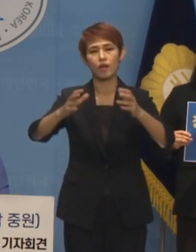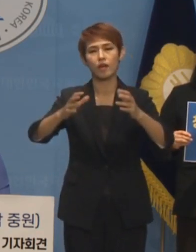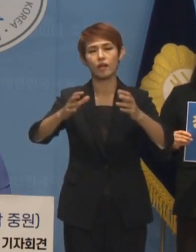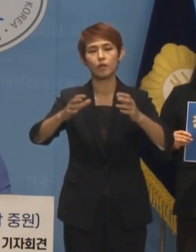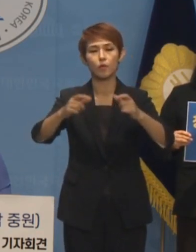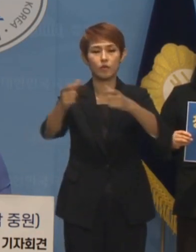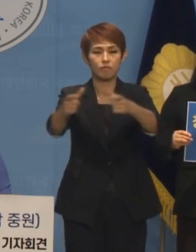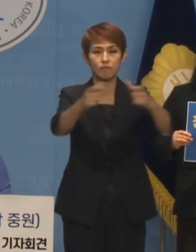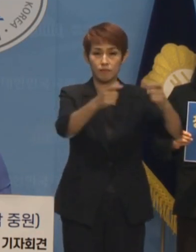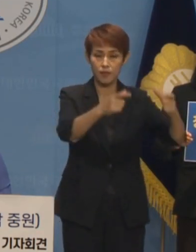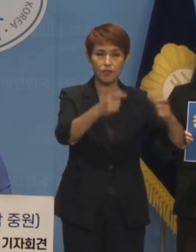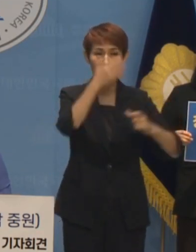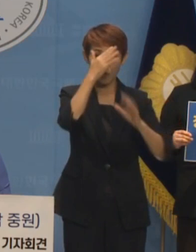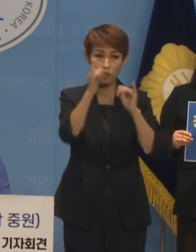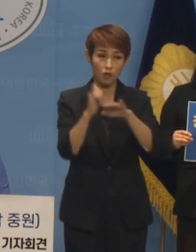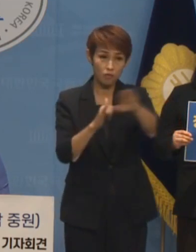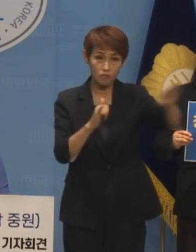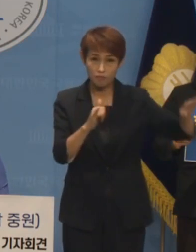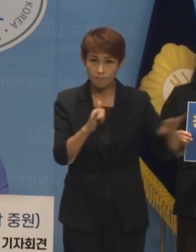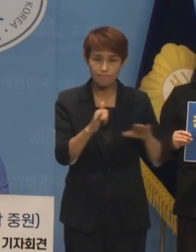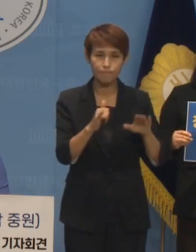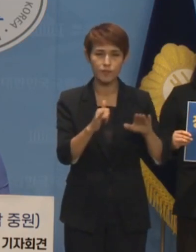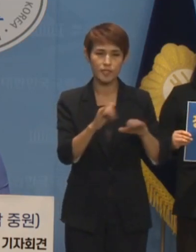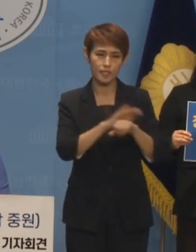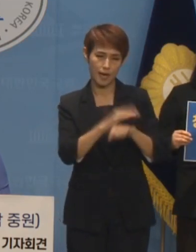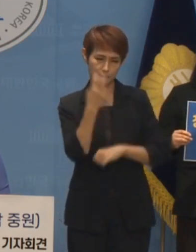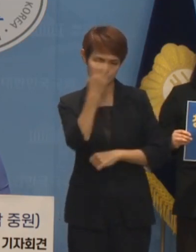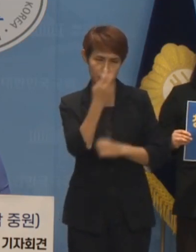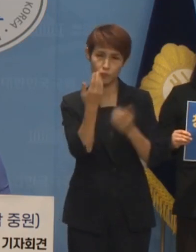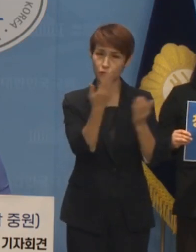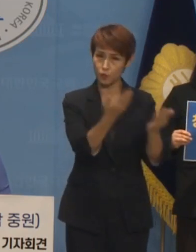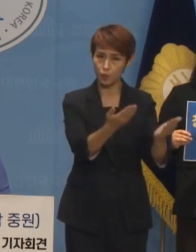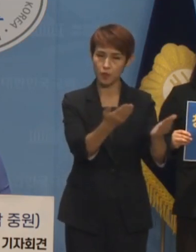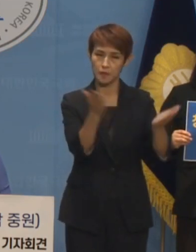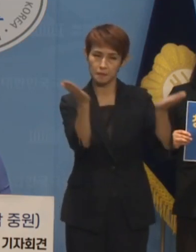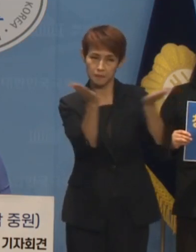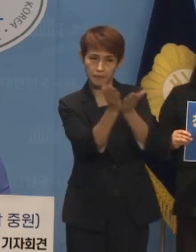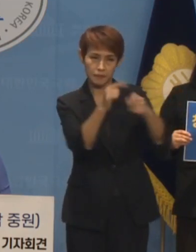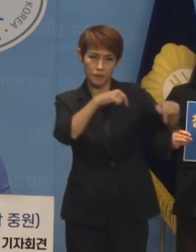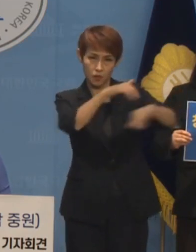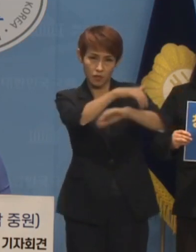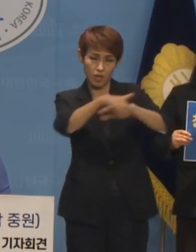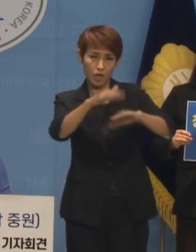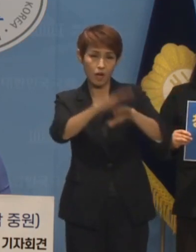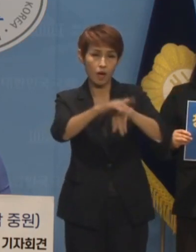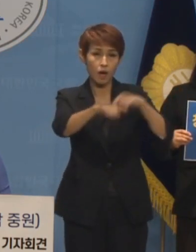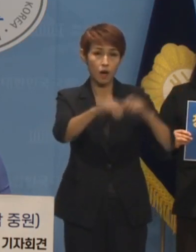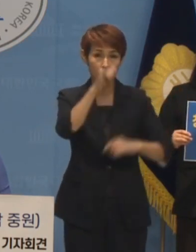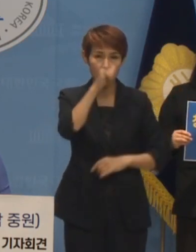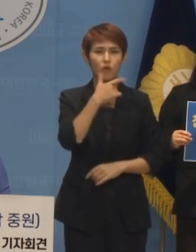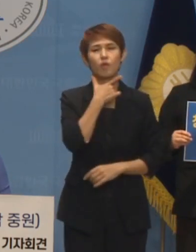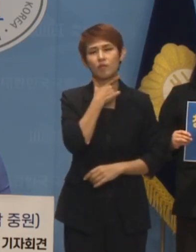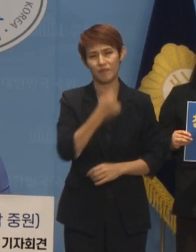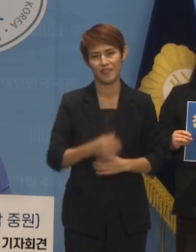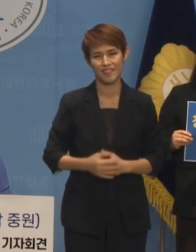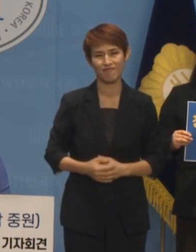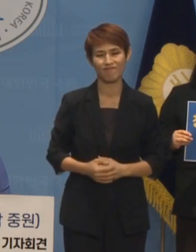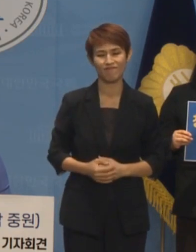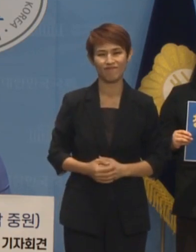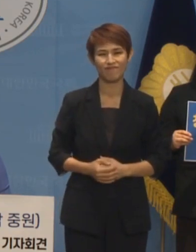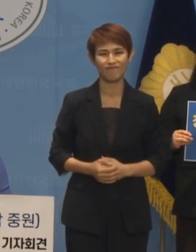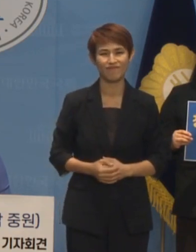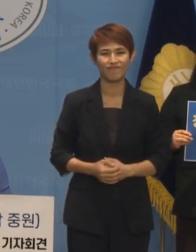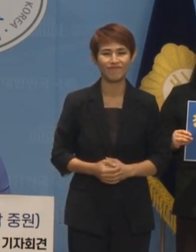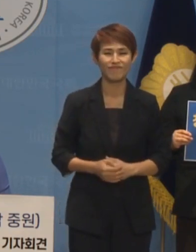청년의 문제를 지금보다 더 면밀히 살피고 맞춤형 정책을 시행할 수 있기를 바라면서 발언을